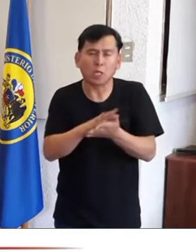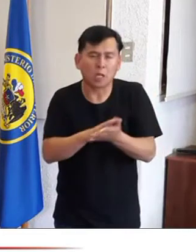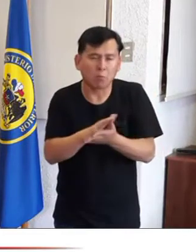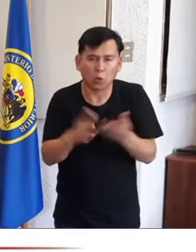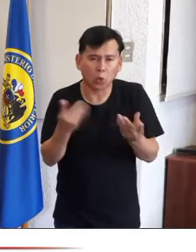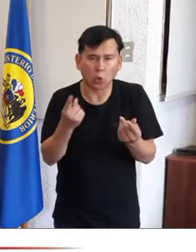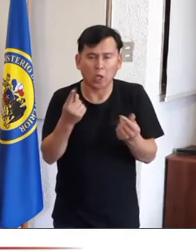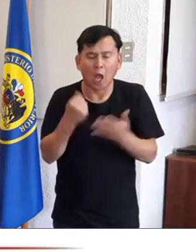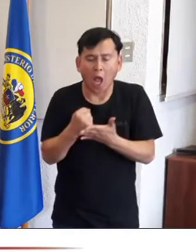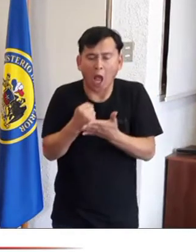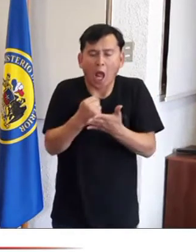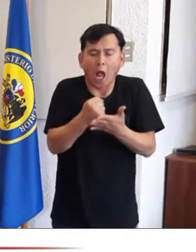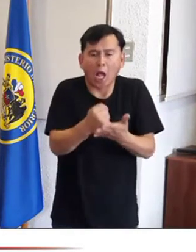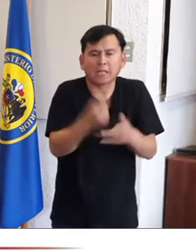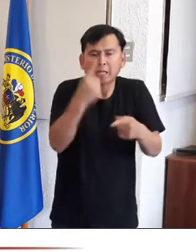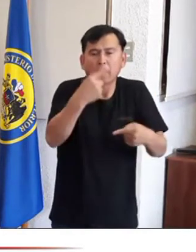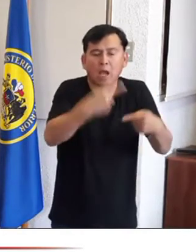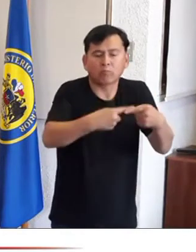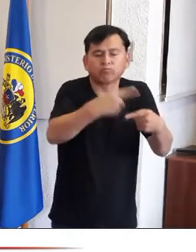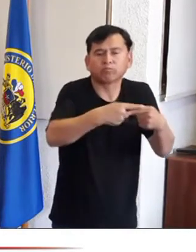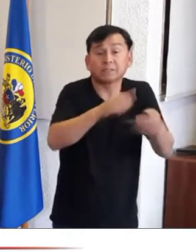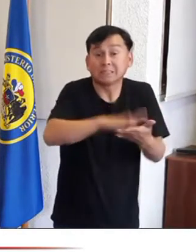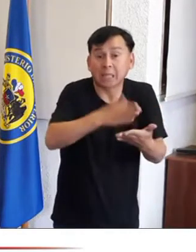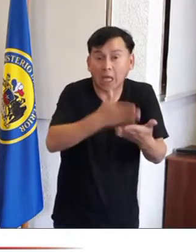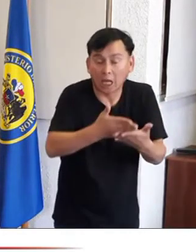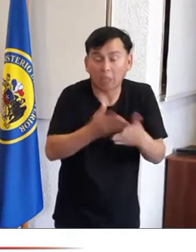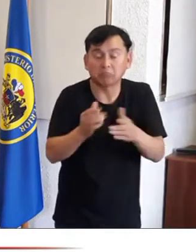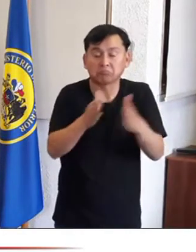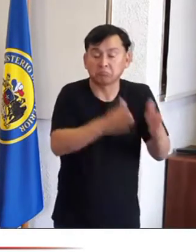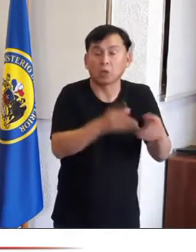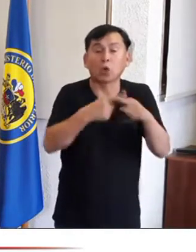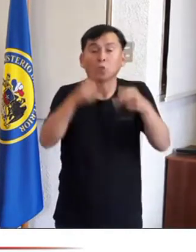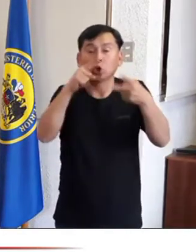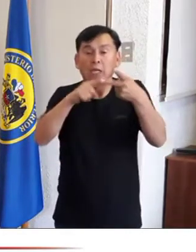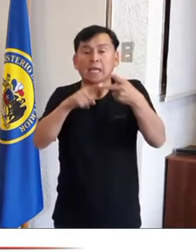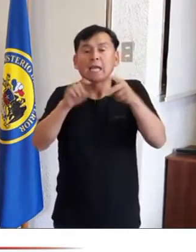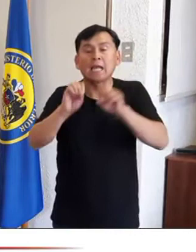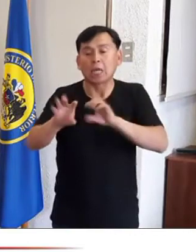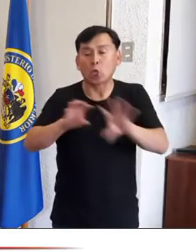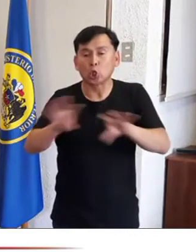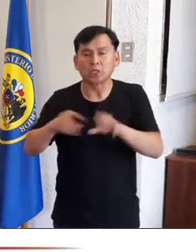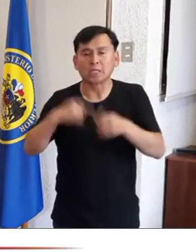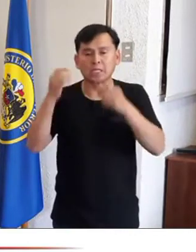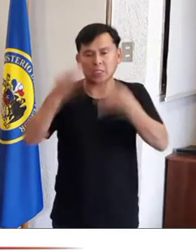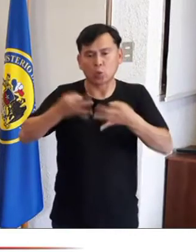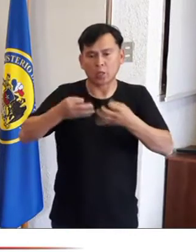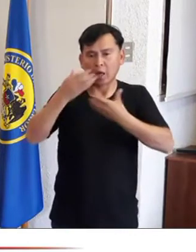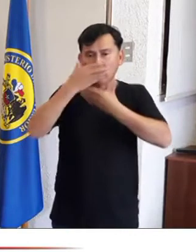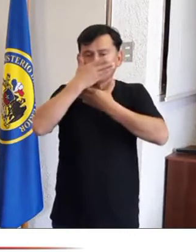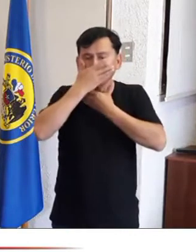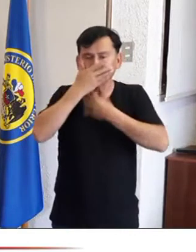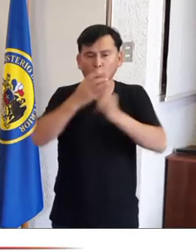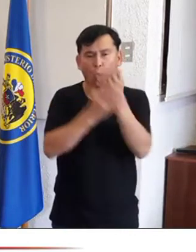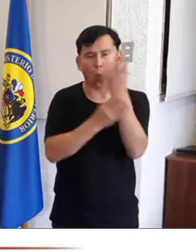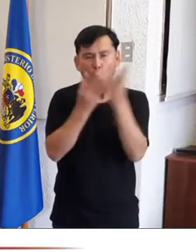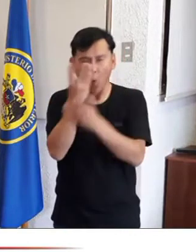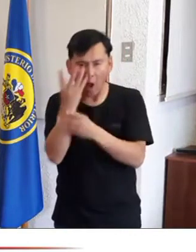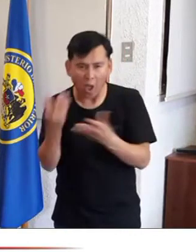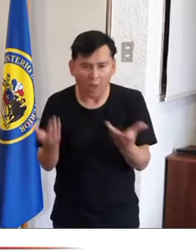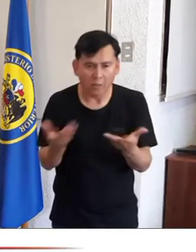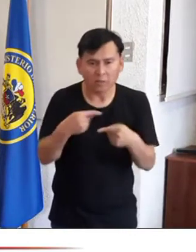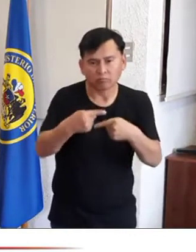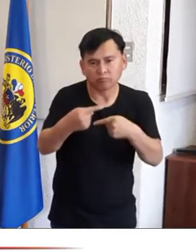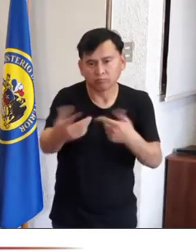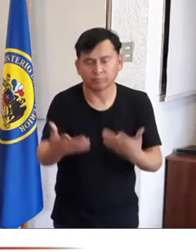con contribuir a establecer barreras sanitarias, contribuir con elementos de protección personal para las barreras sanitarias, que es lo primero